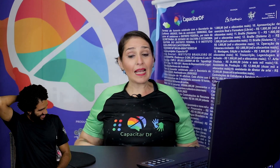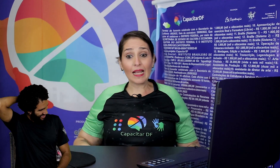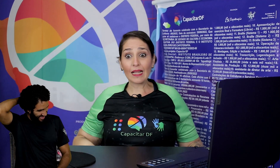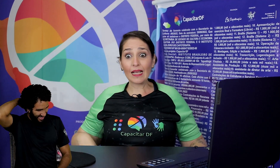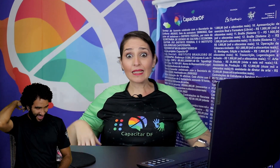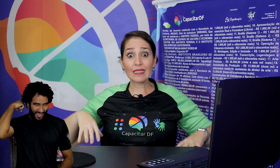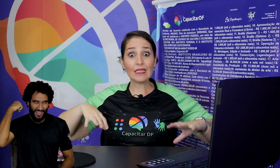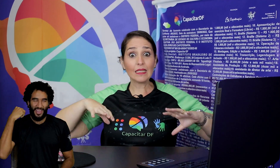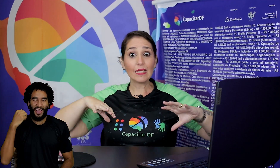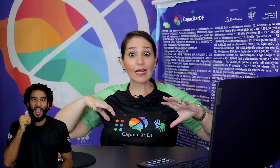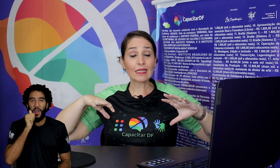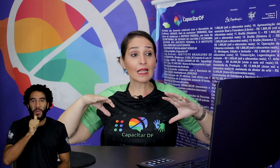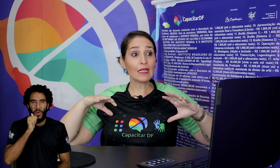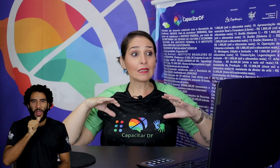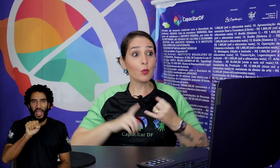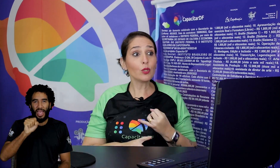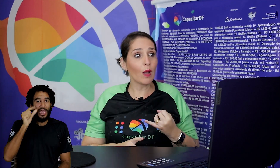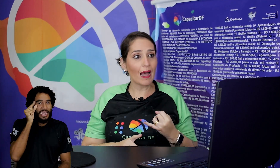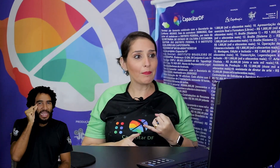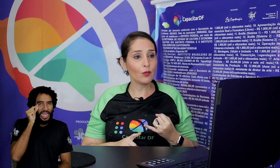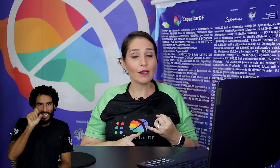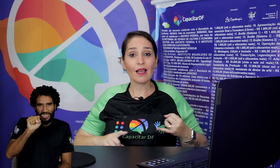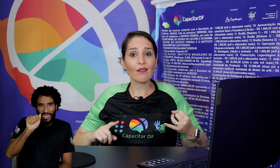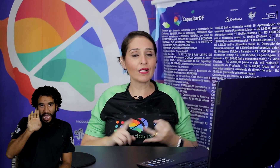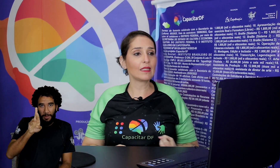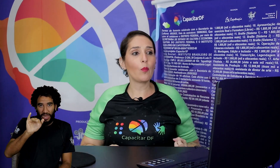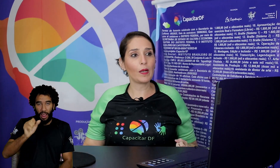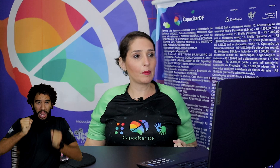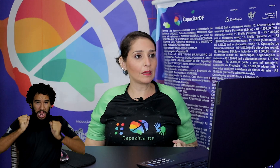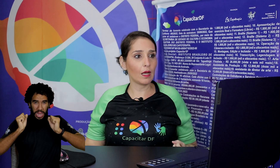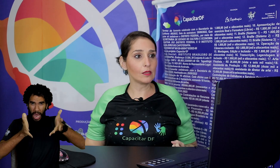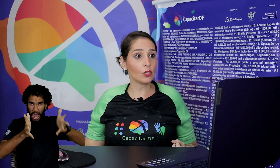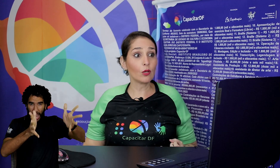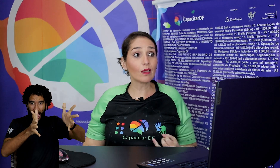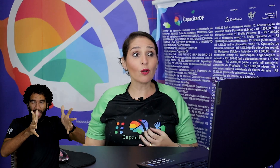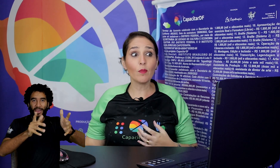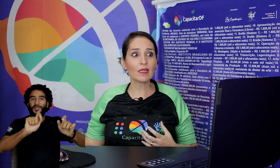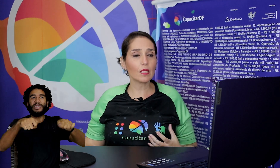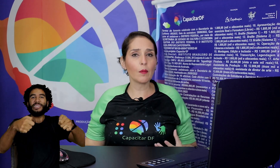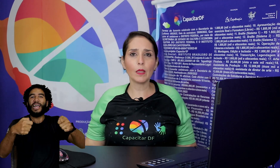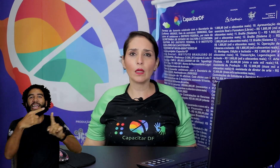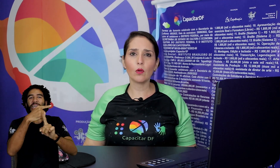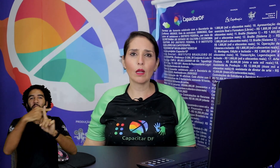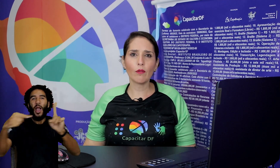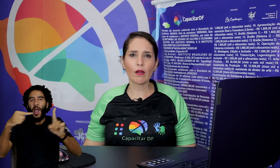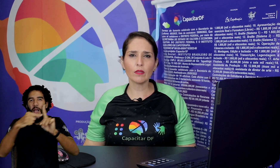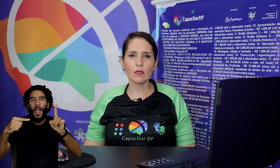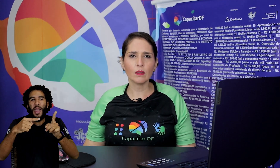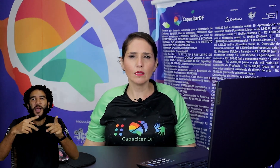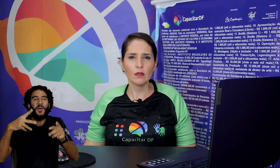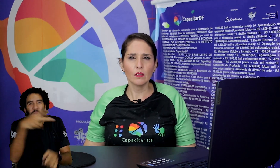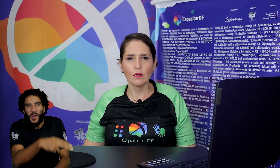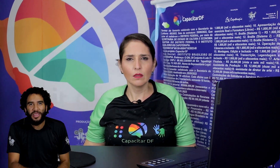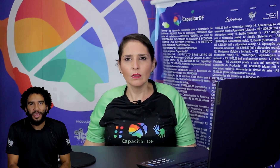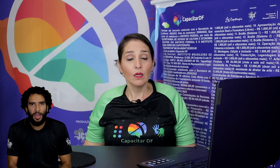Sabrina, ela sinaliza muito rápido e ela faz sinal pela metade. Eu estava começando a aprender, eu olhava e ficava